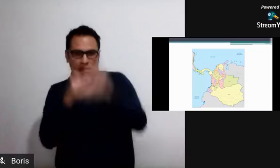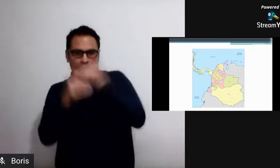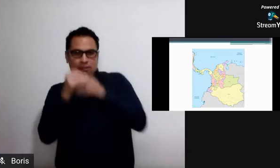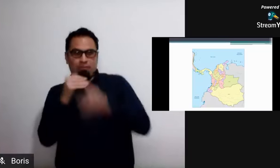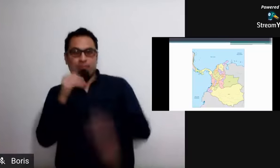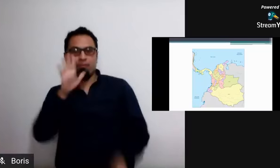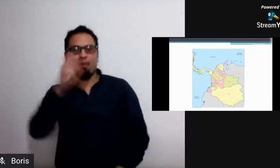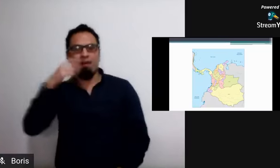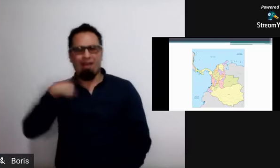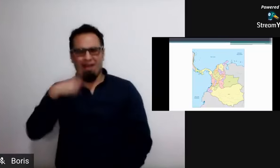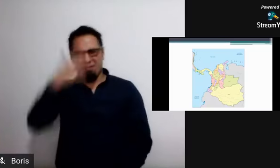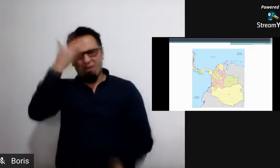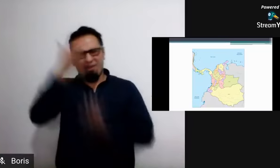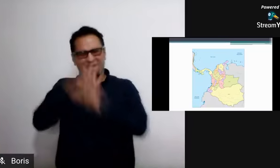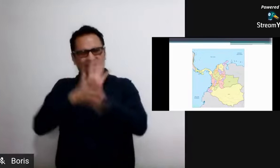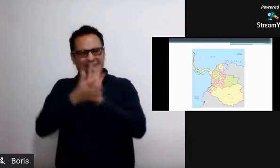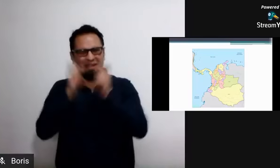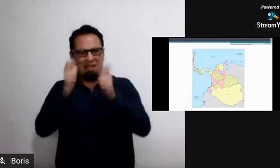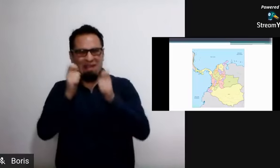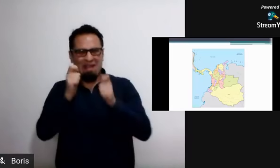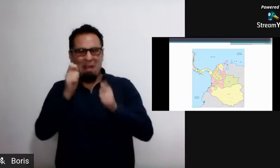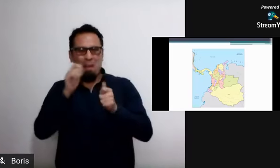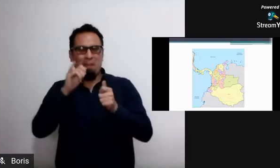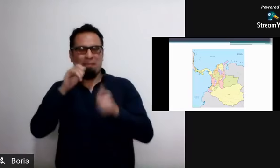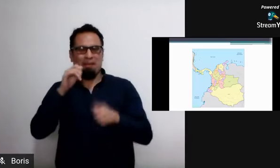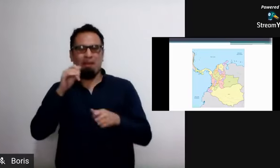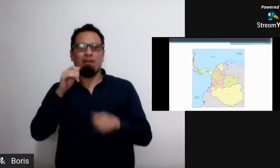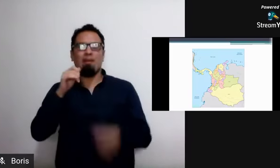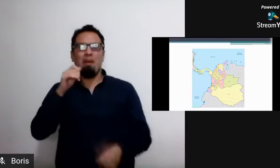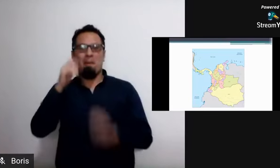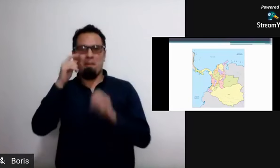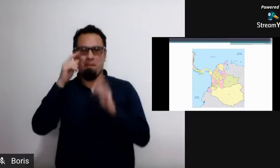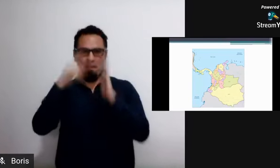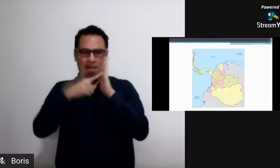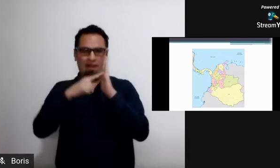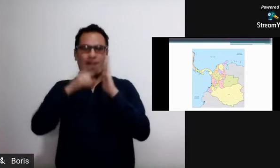Como podemos darnos cuenta en el mapa, eh,